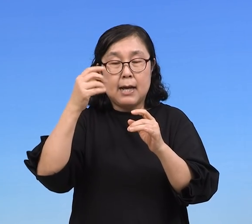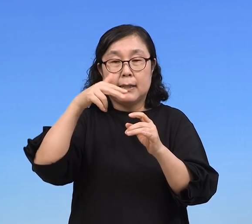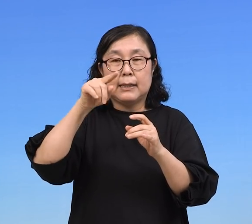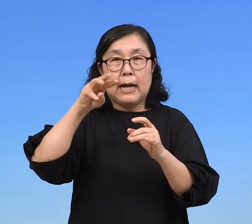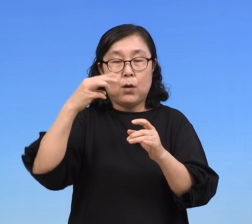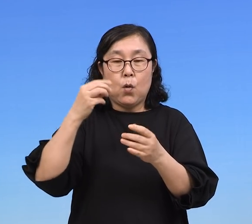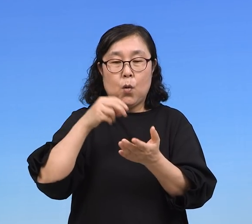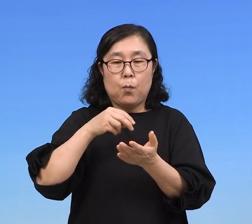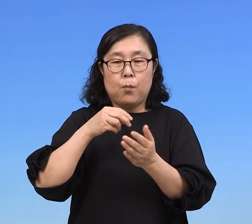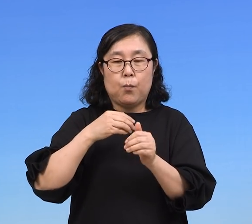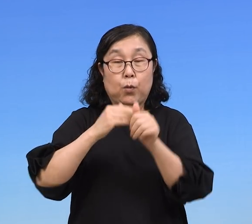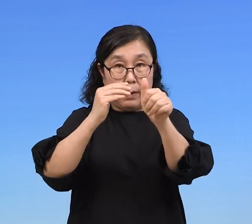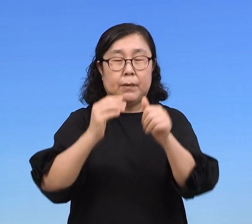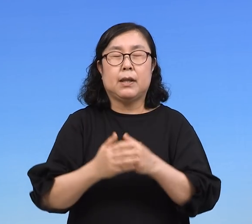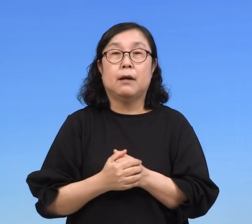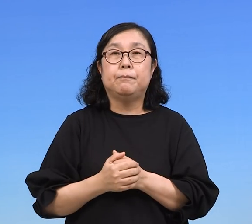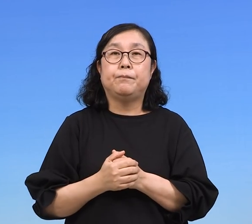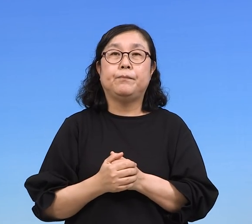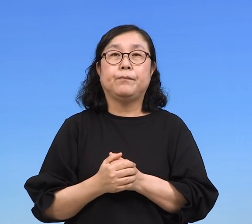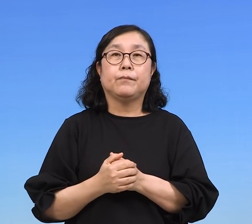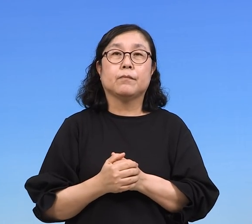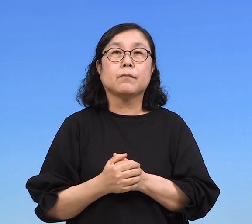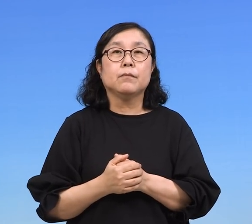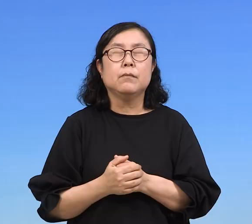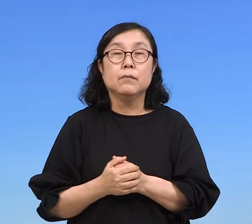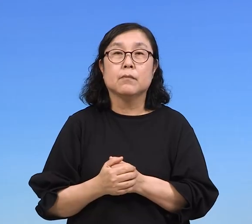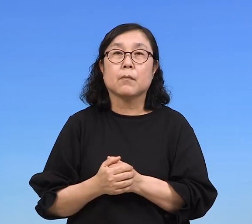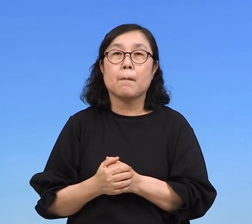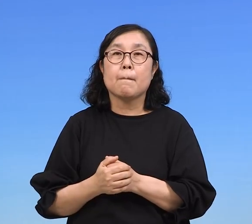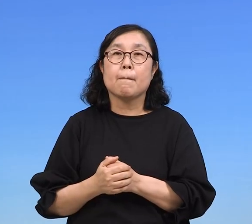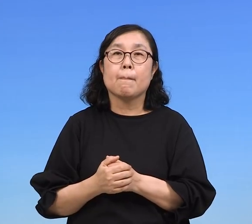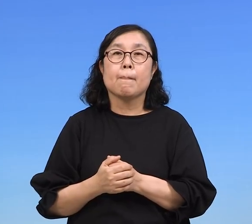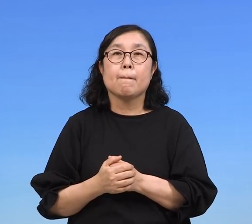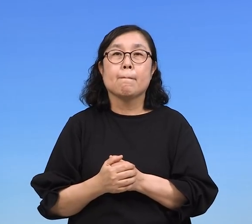거리를 보내드린다고 하네요, 팀에서.